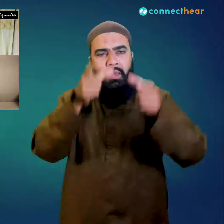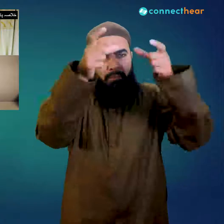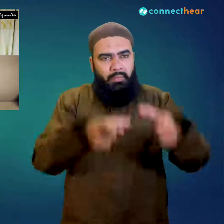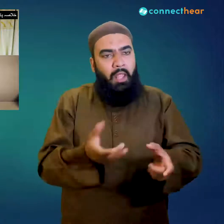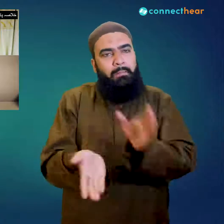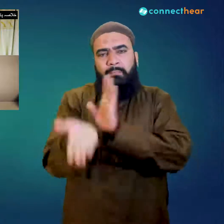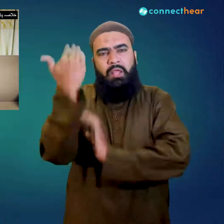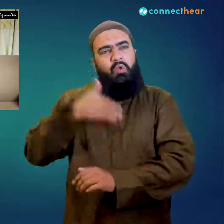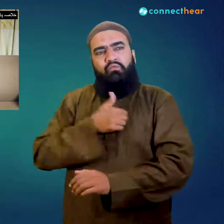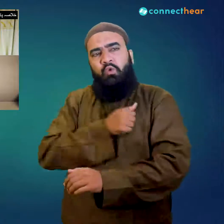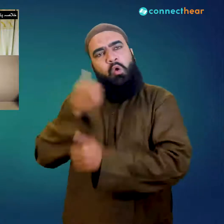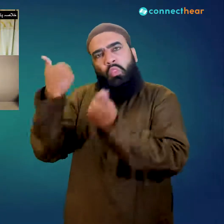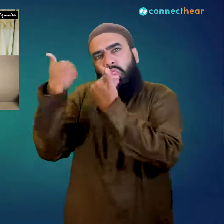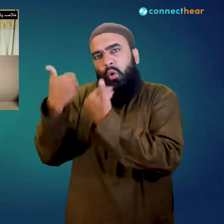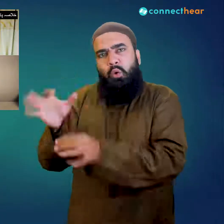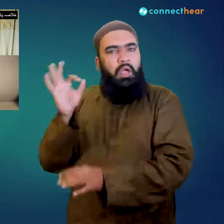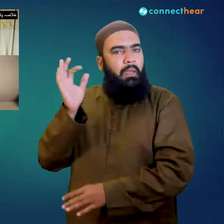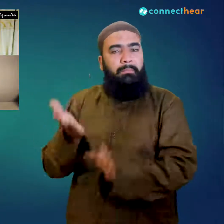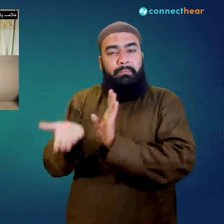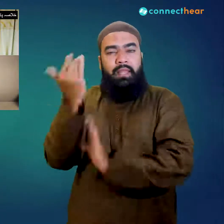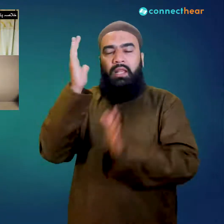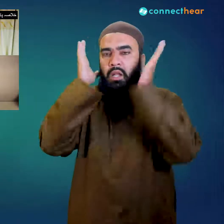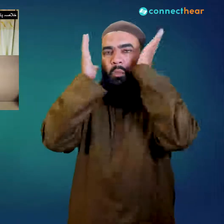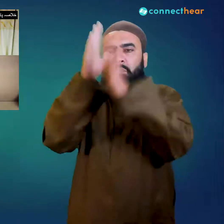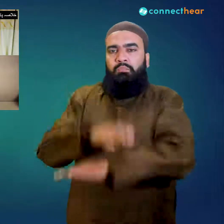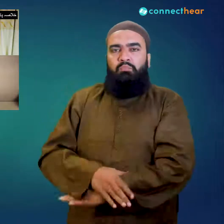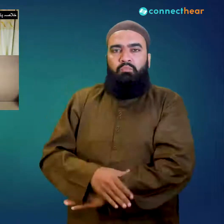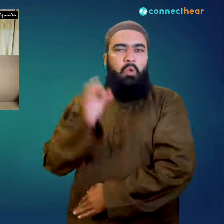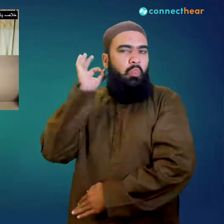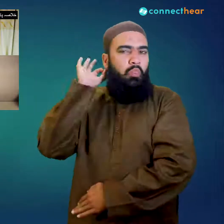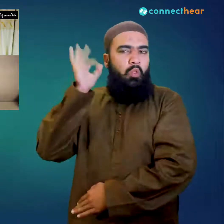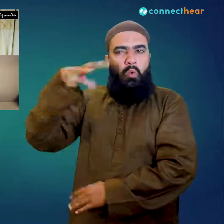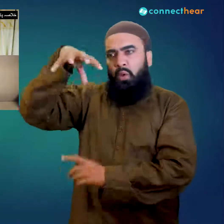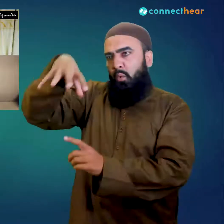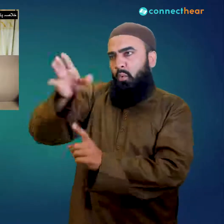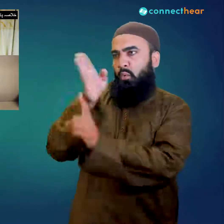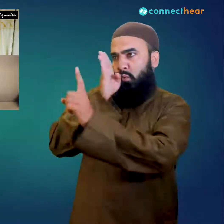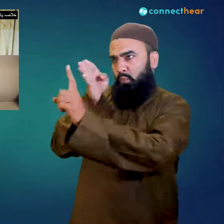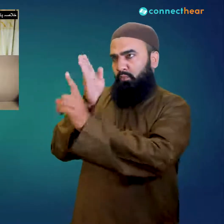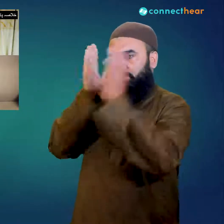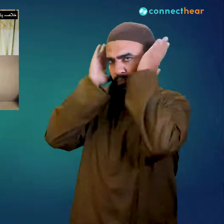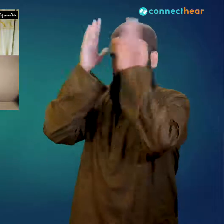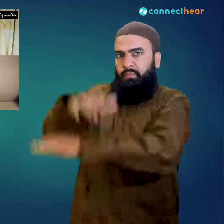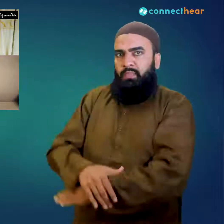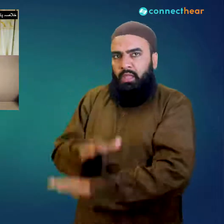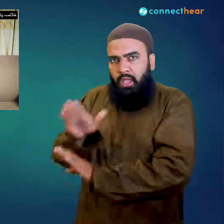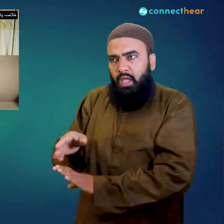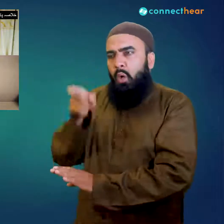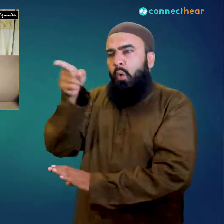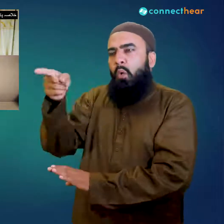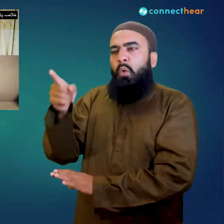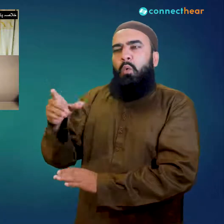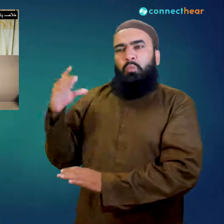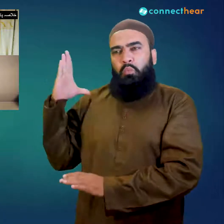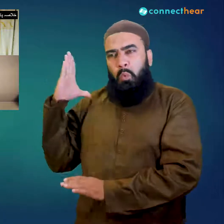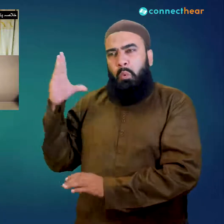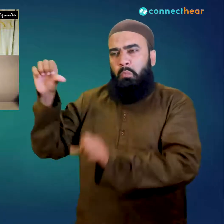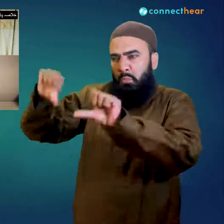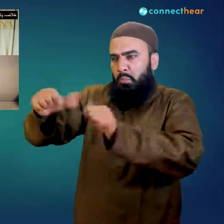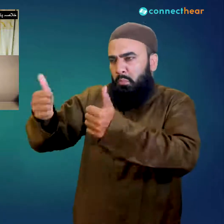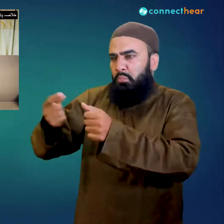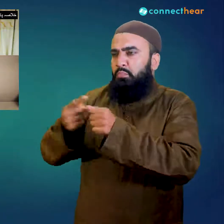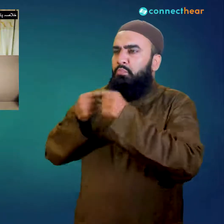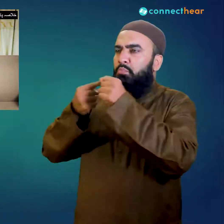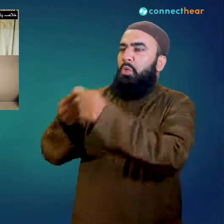نے اس قبلے کی طرف، کعبہ کی طرف منہ کر کے عبادت نہیں کی تھی، تو اس کے جواب میں بھی اللہ رب العزت نے فرما دیا